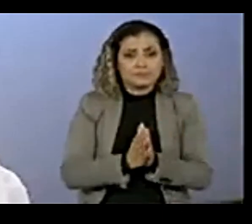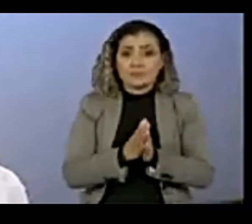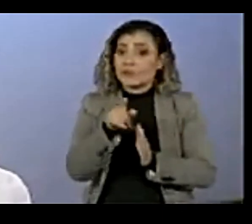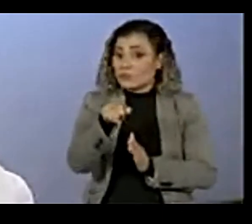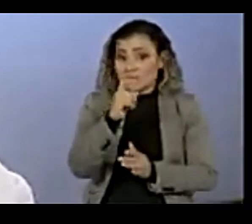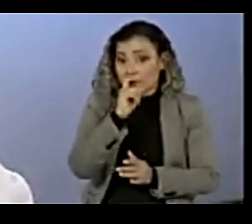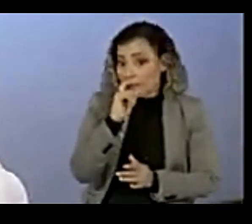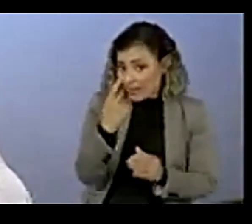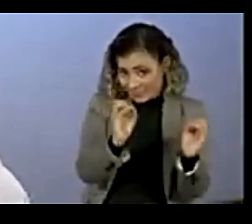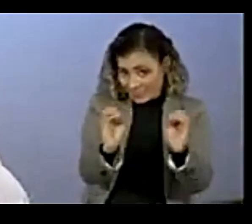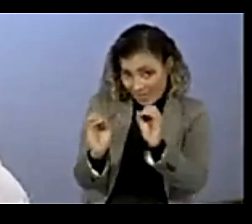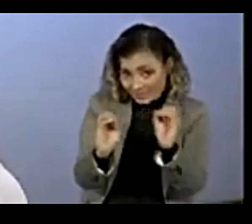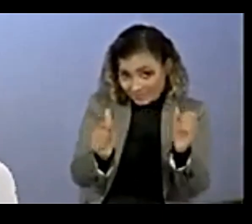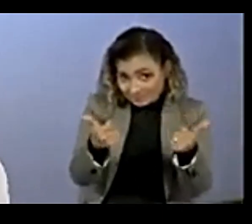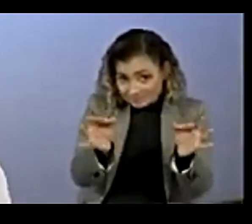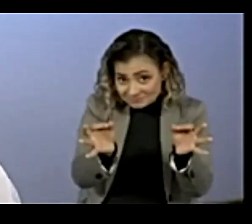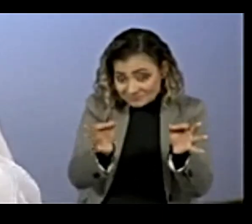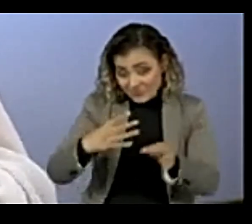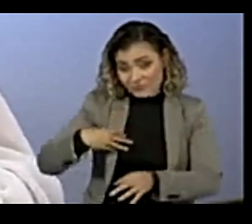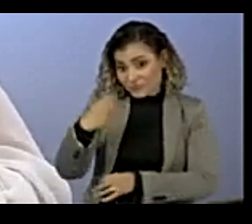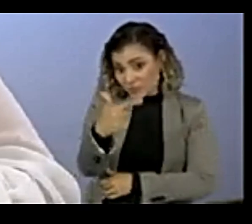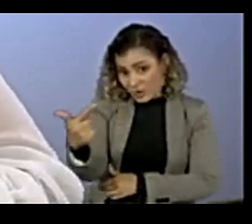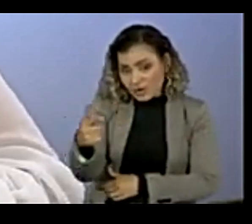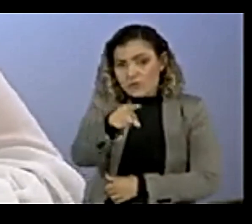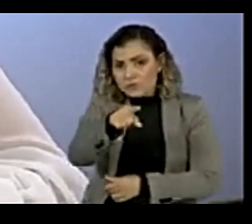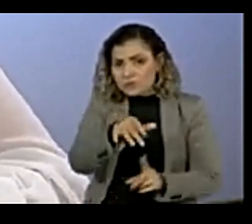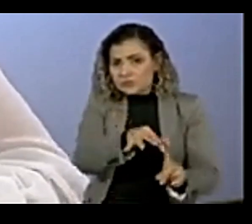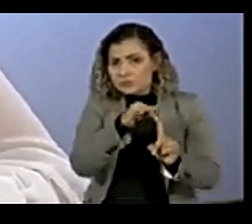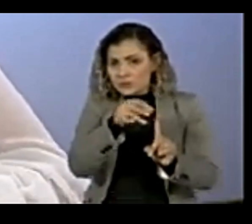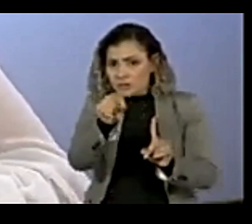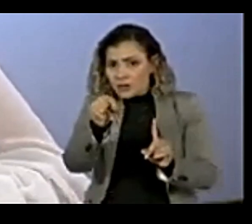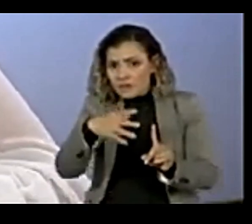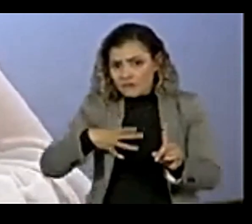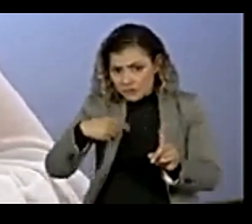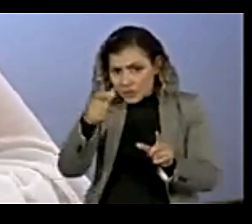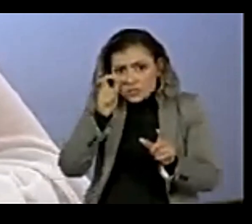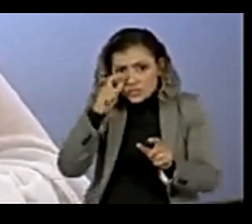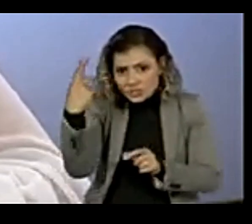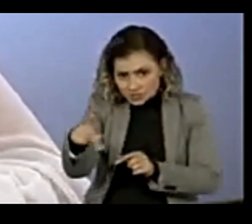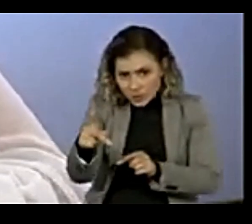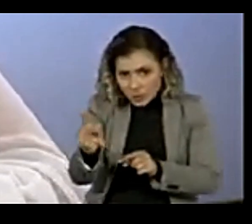pai ainda, mas se você fosse, você recomendaria o seu canal aos seus filhos?